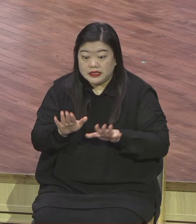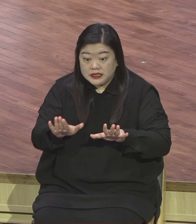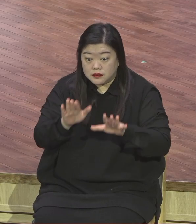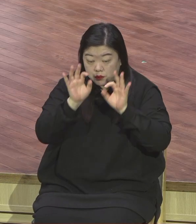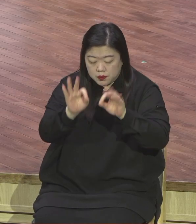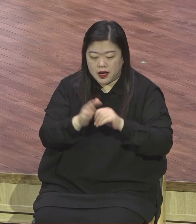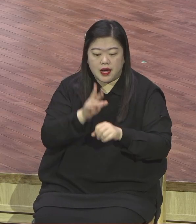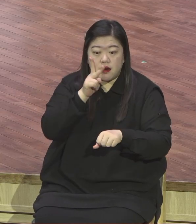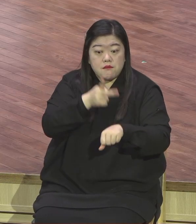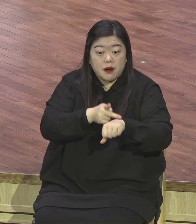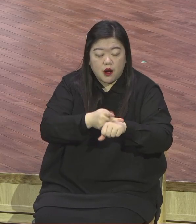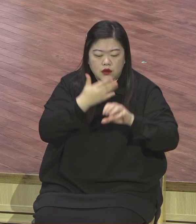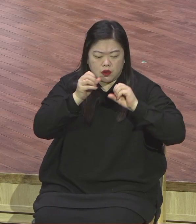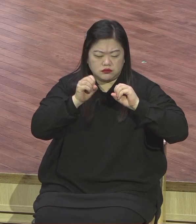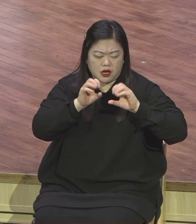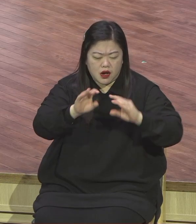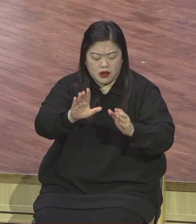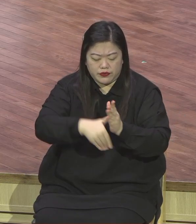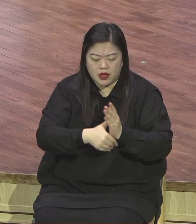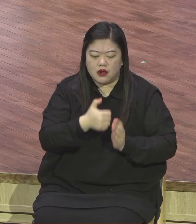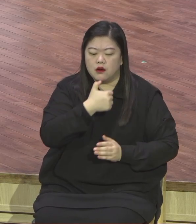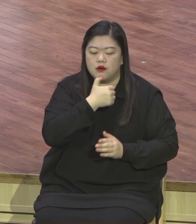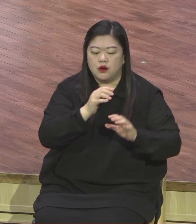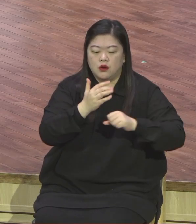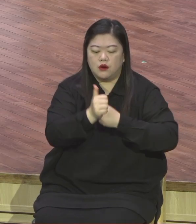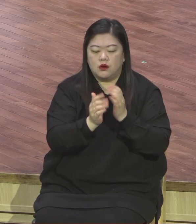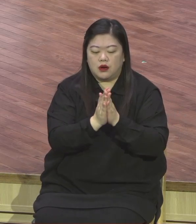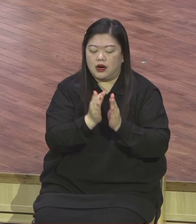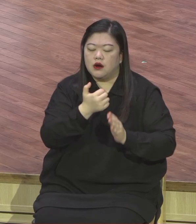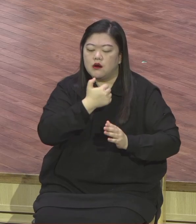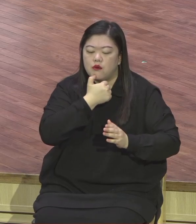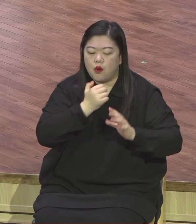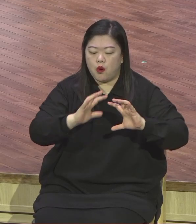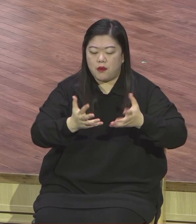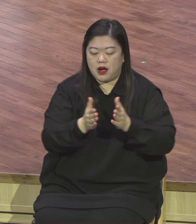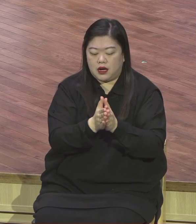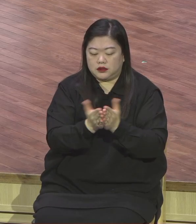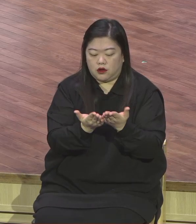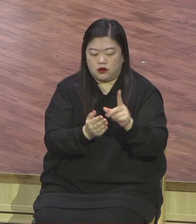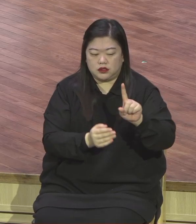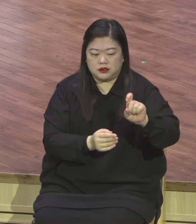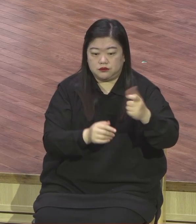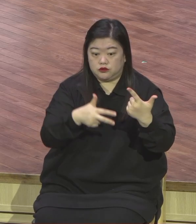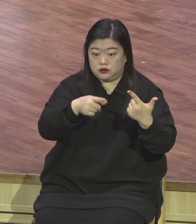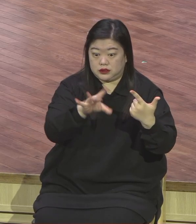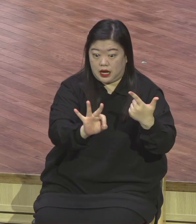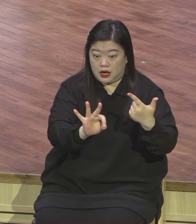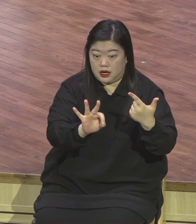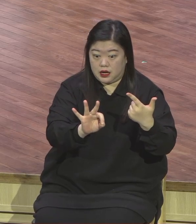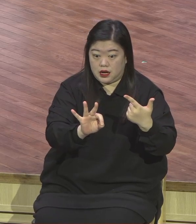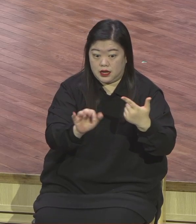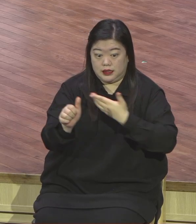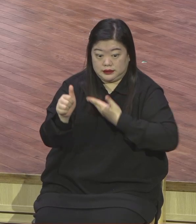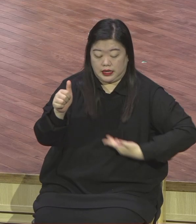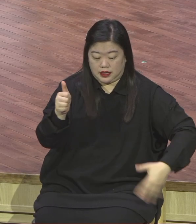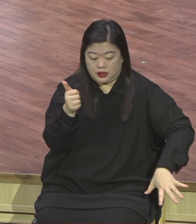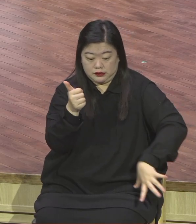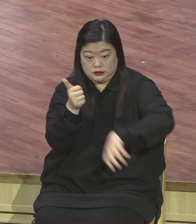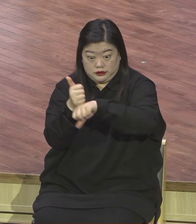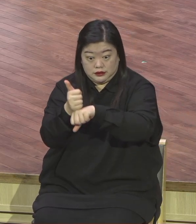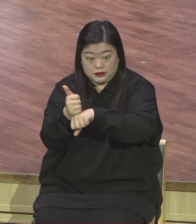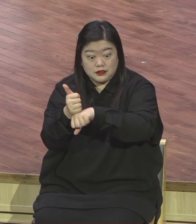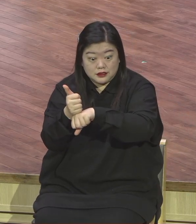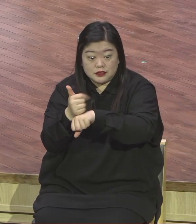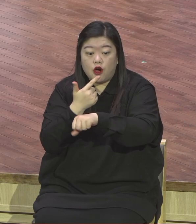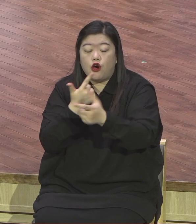인물 로마 신국장의 그 인물이 어떻게 해요? 언약적 비전이 되어야 됩니다. 이들이 어떻게 신앙생했는가